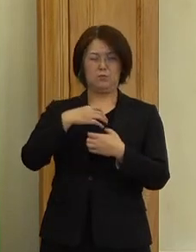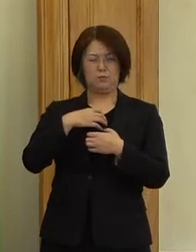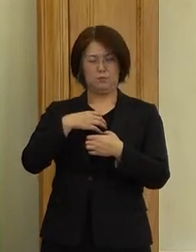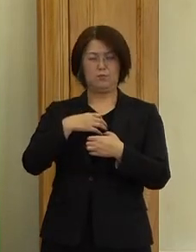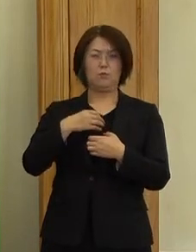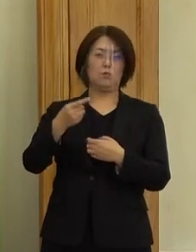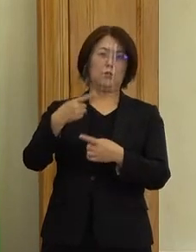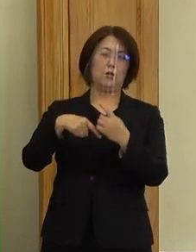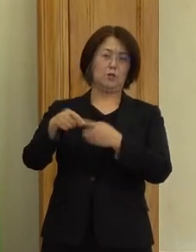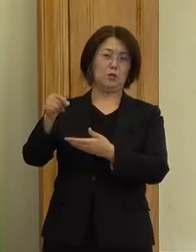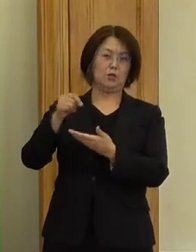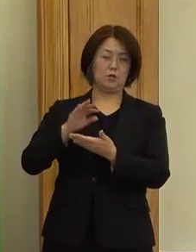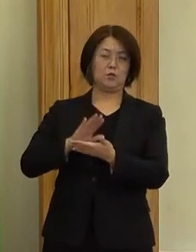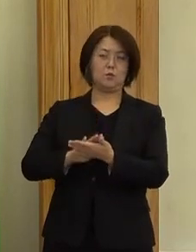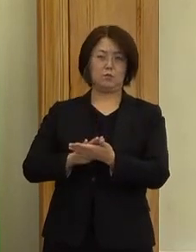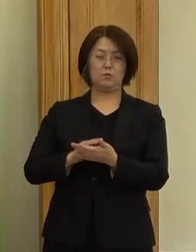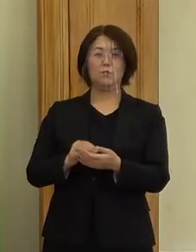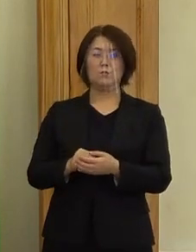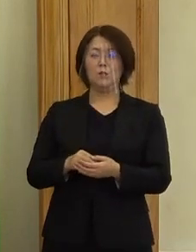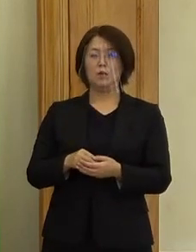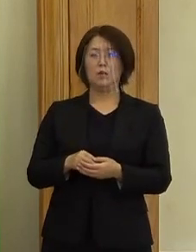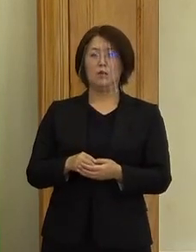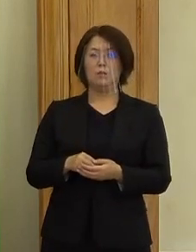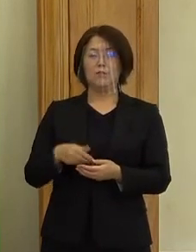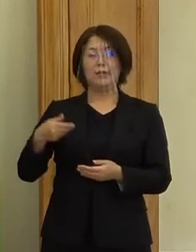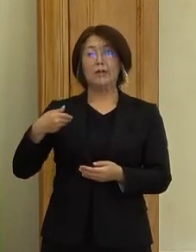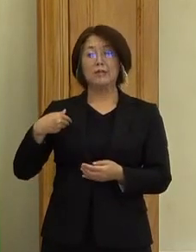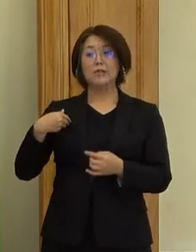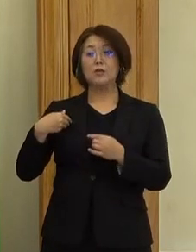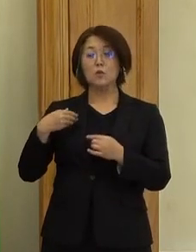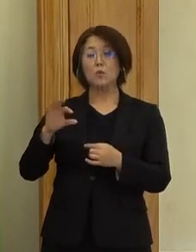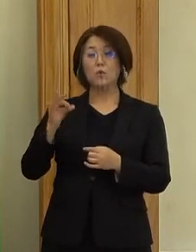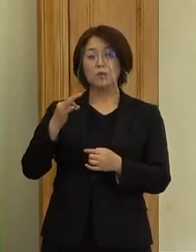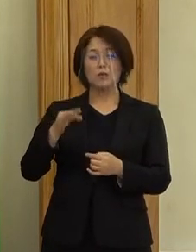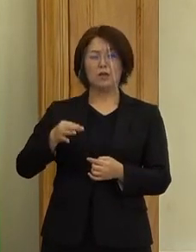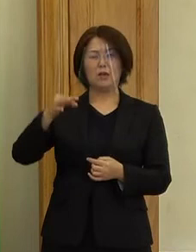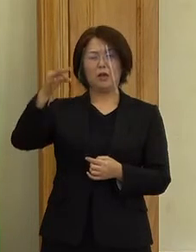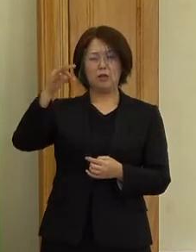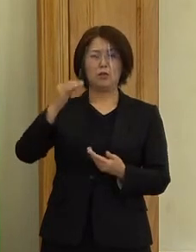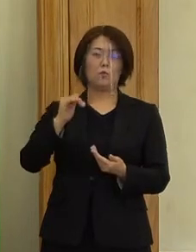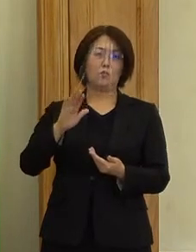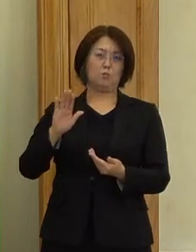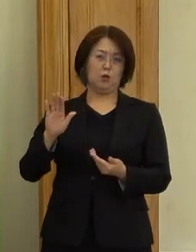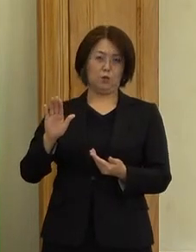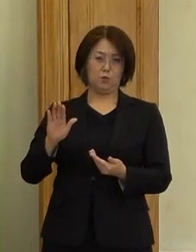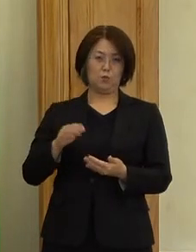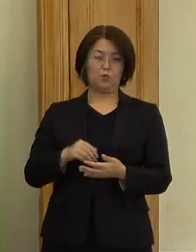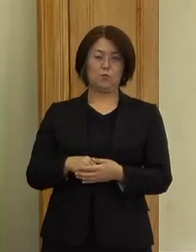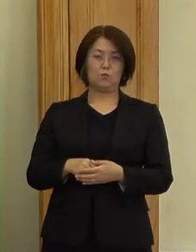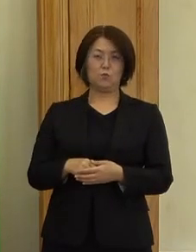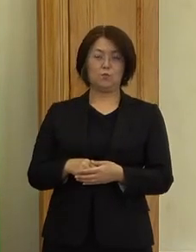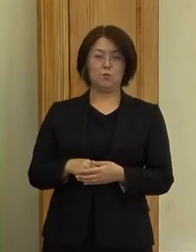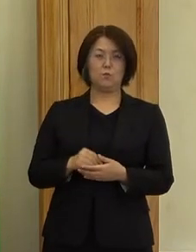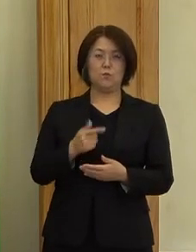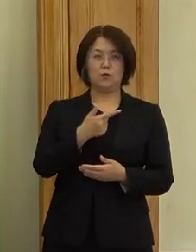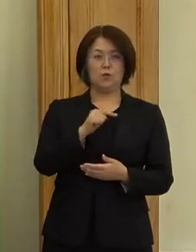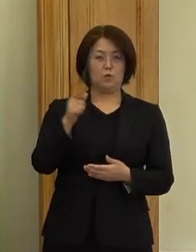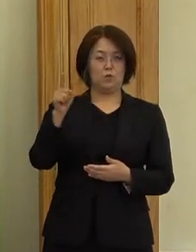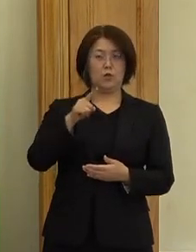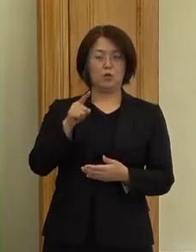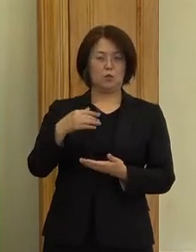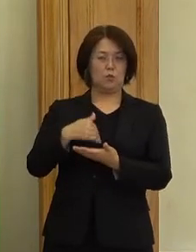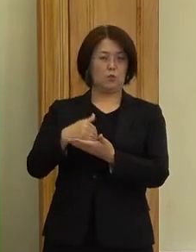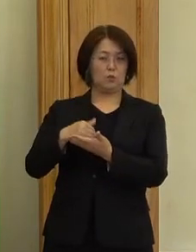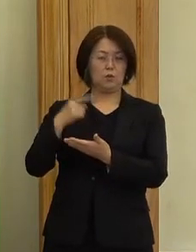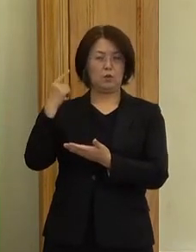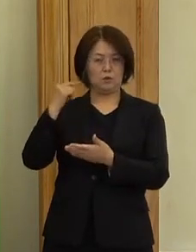ました。また作物によっては肥料が上がっている、これもいろんな方からお聞きをしております